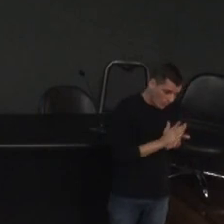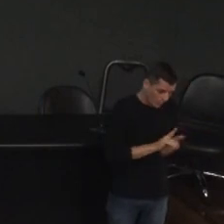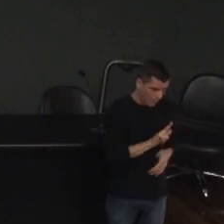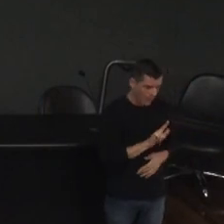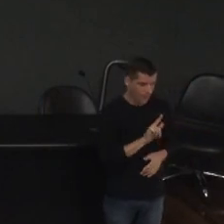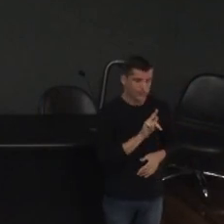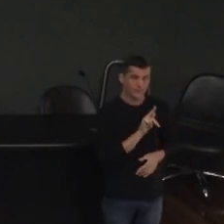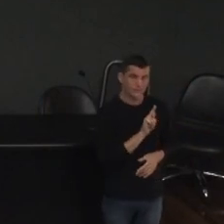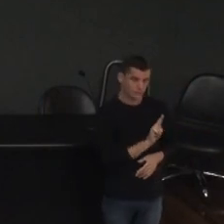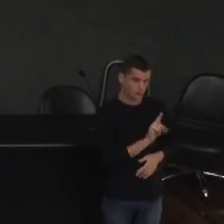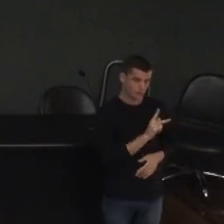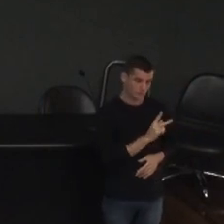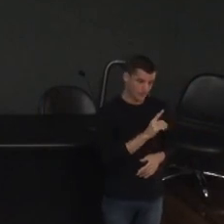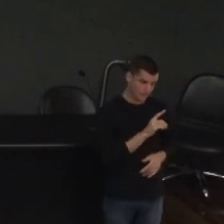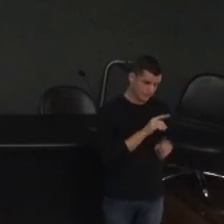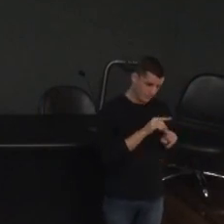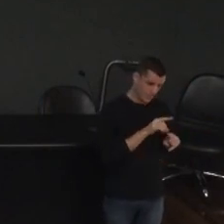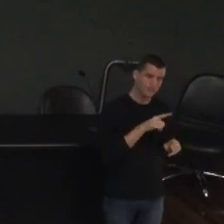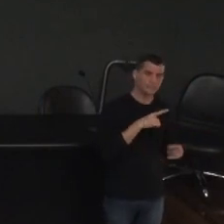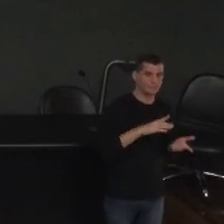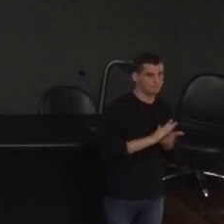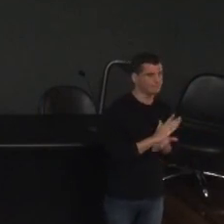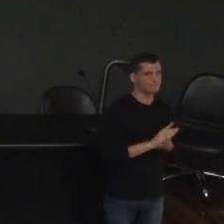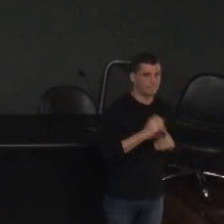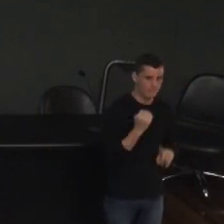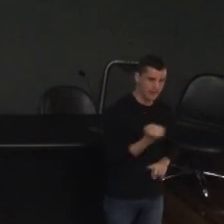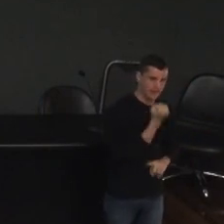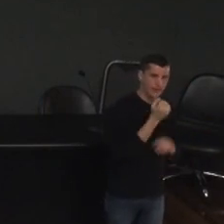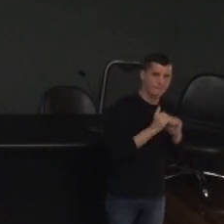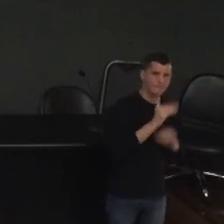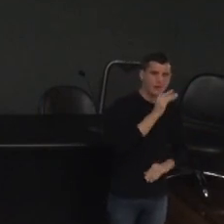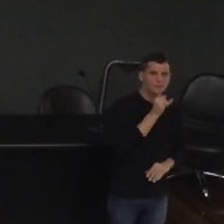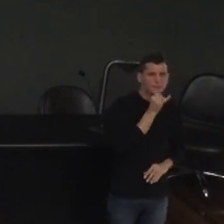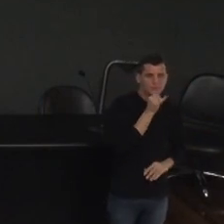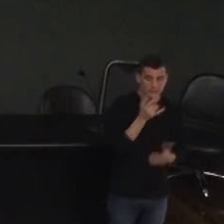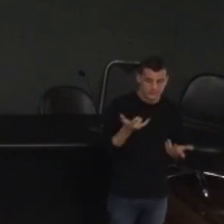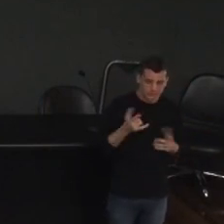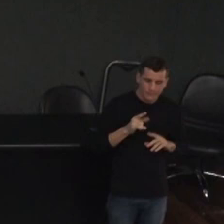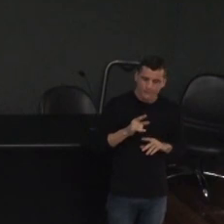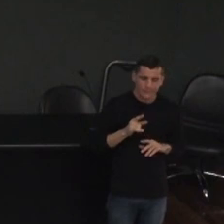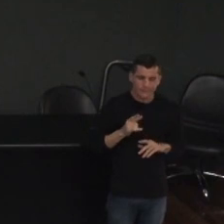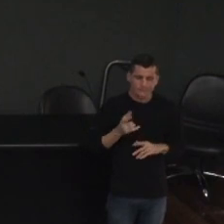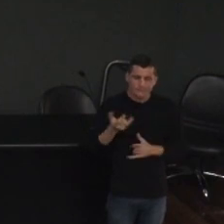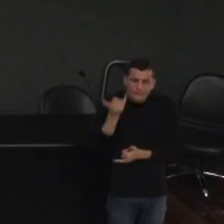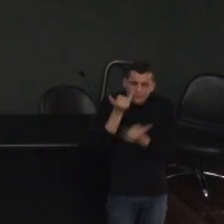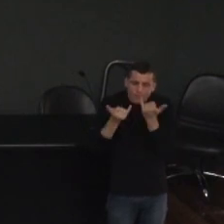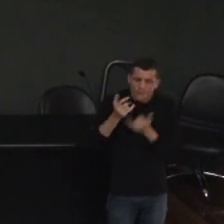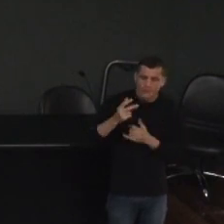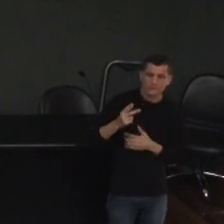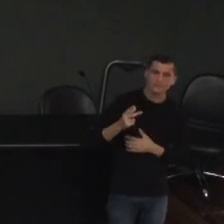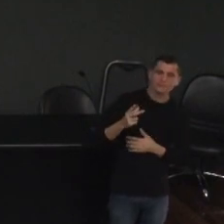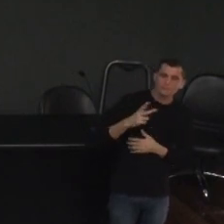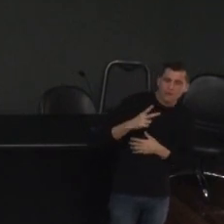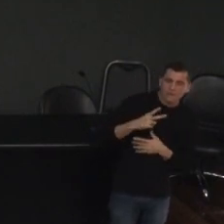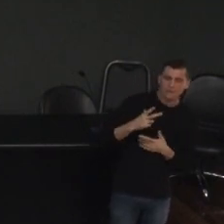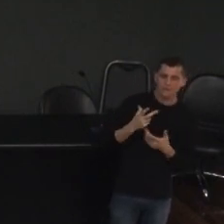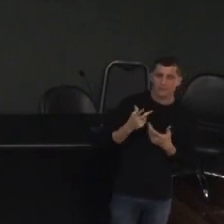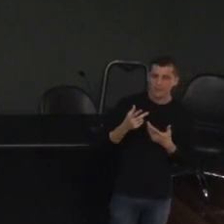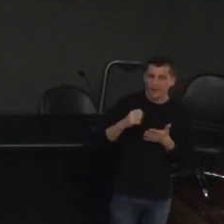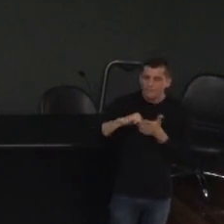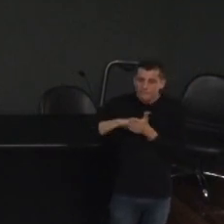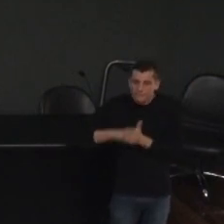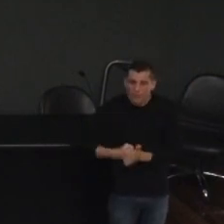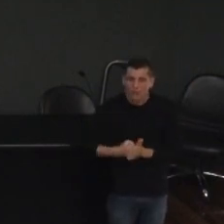para o interesse público Pensa em um bloqueio dos dados pessoais a que se refere a infração